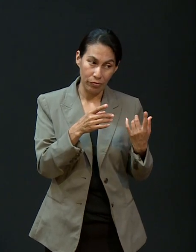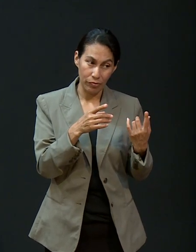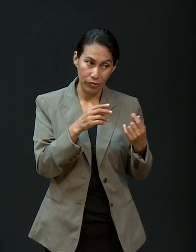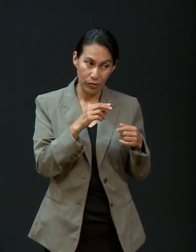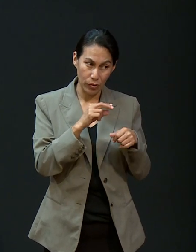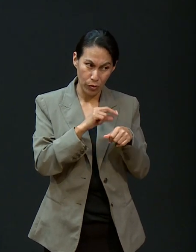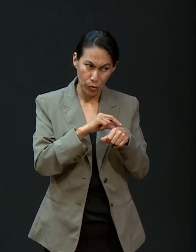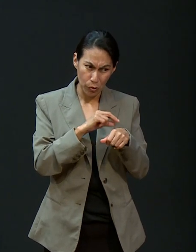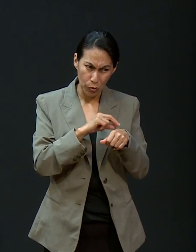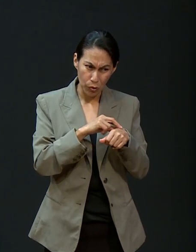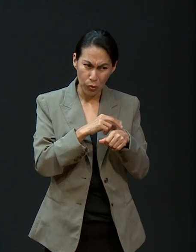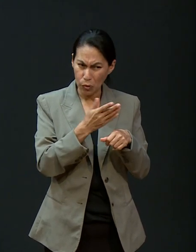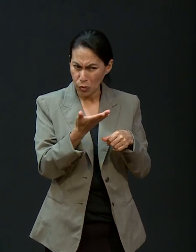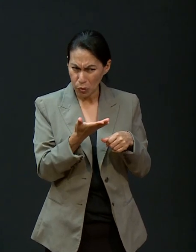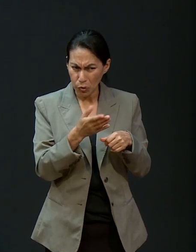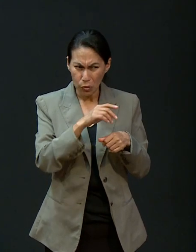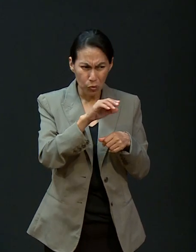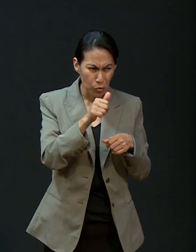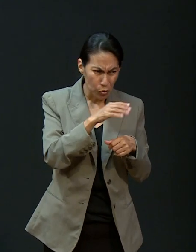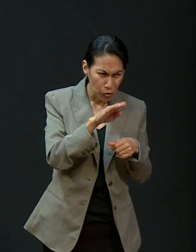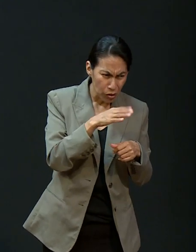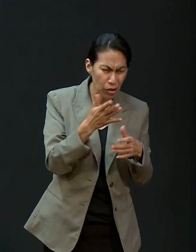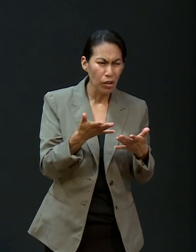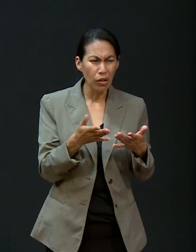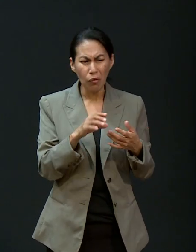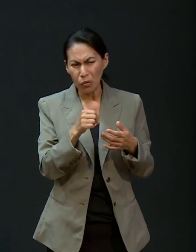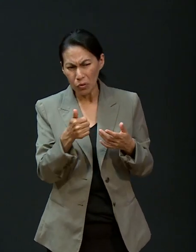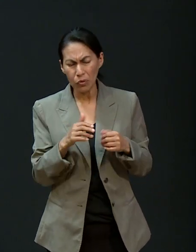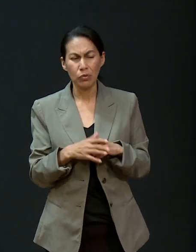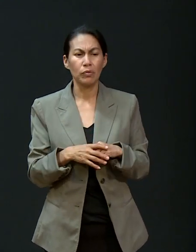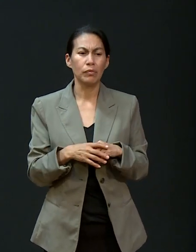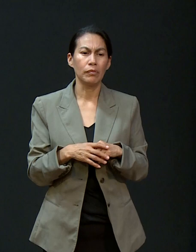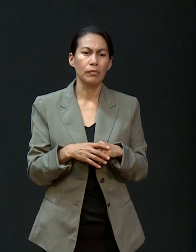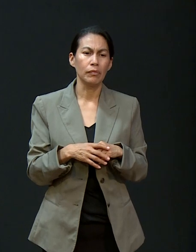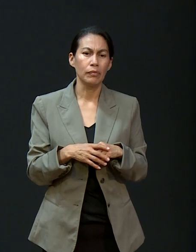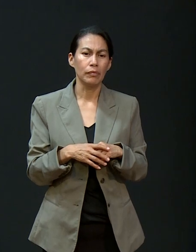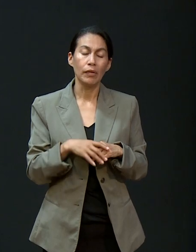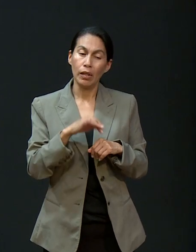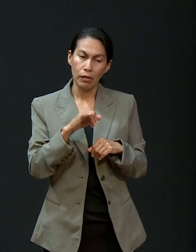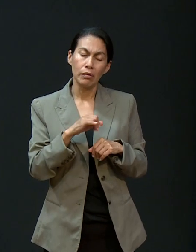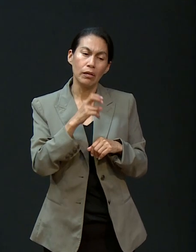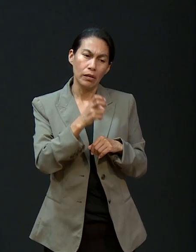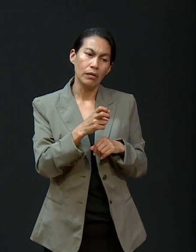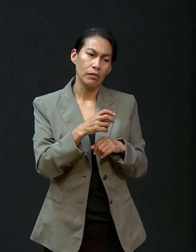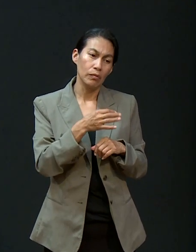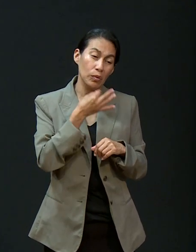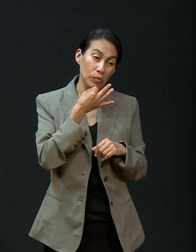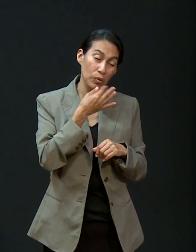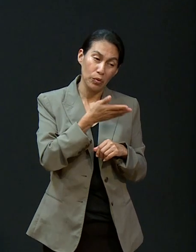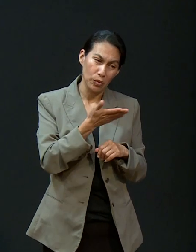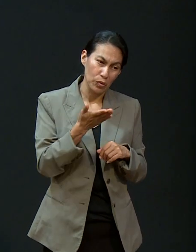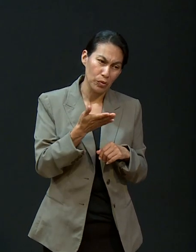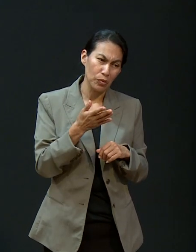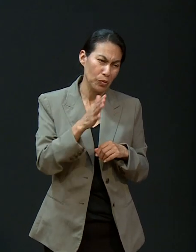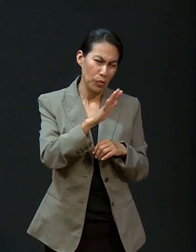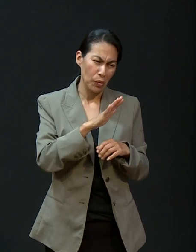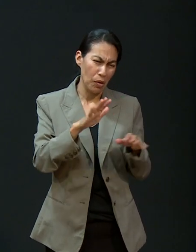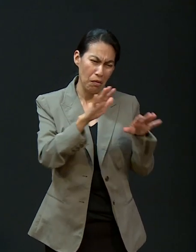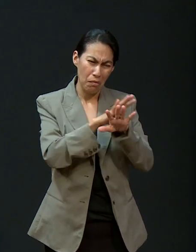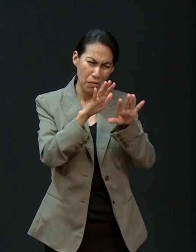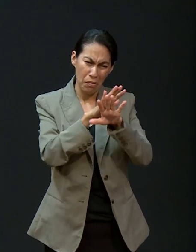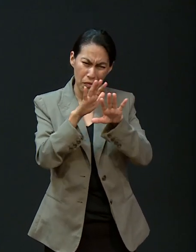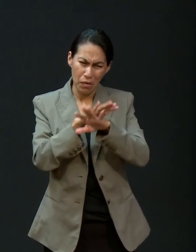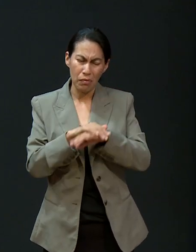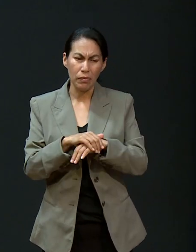esta idea, esta iluminación de que habla con alguien, habla con otra persona, ¿no? Y sí, en este